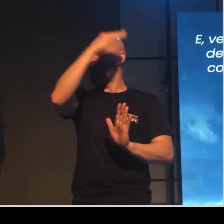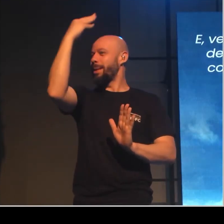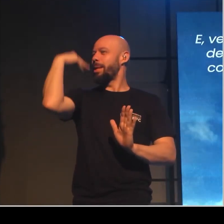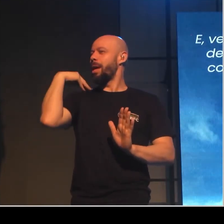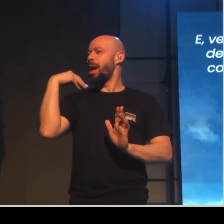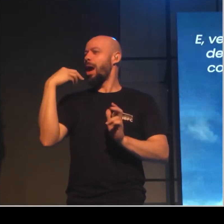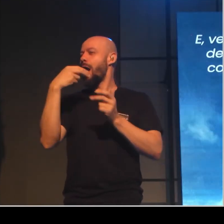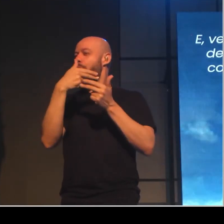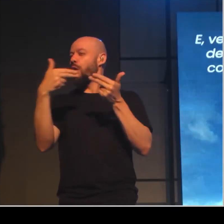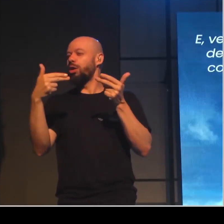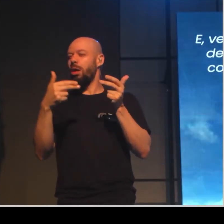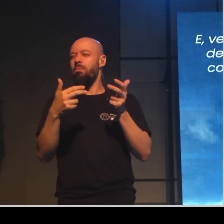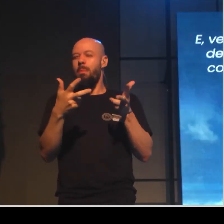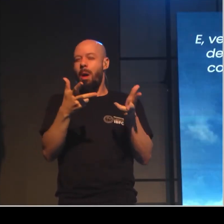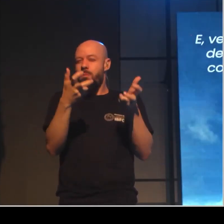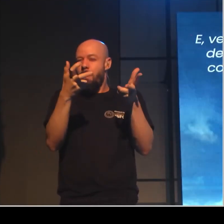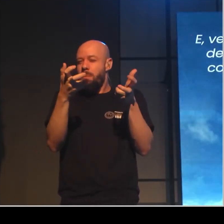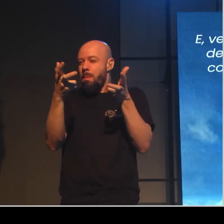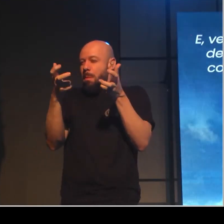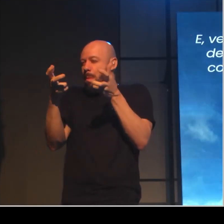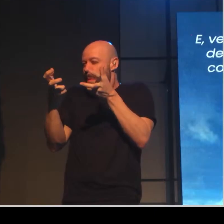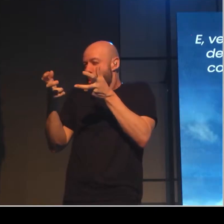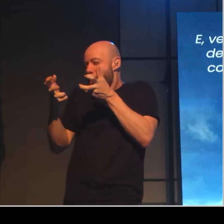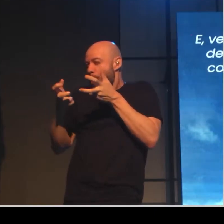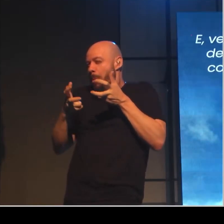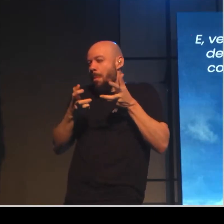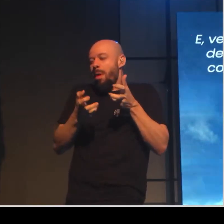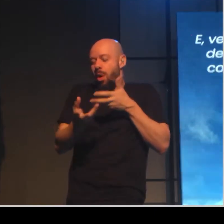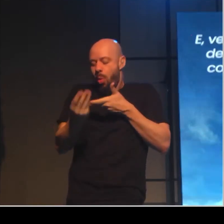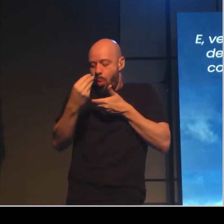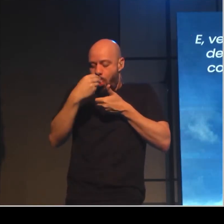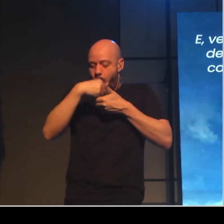porque eu não prestei atenção no que ela falava.